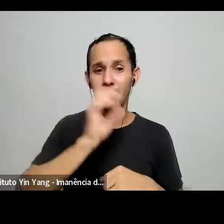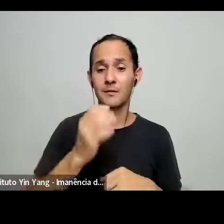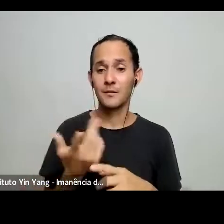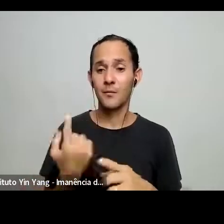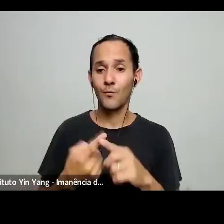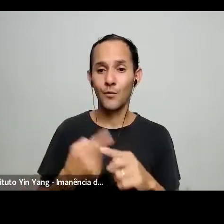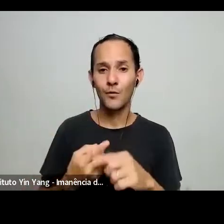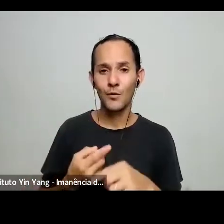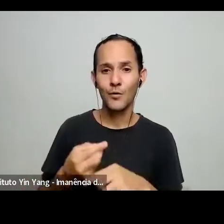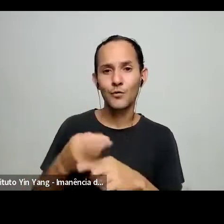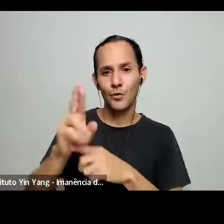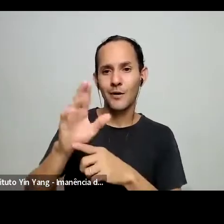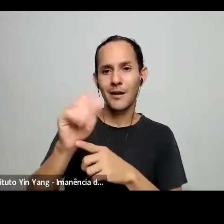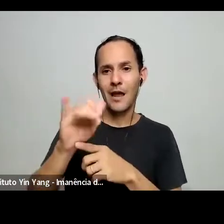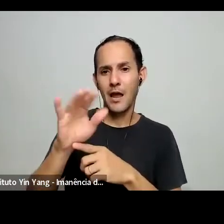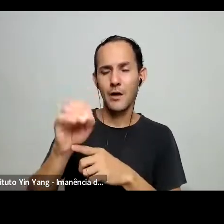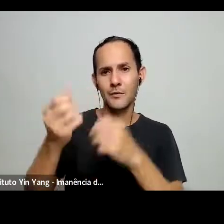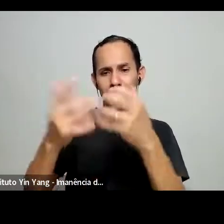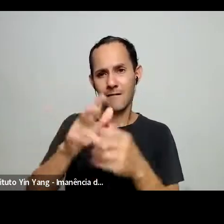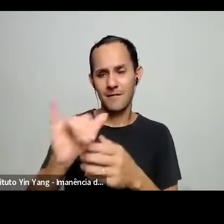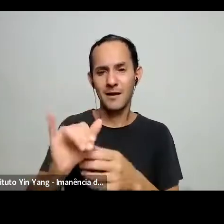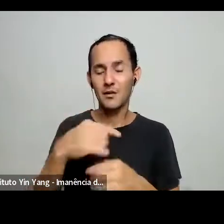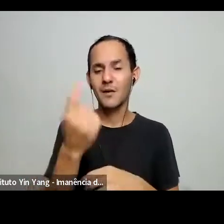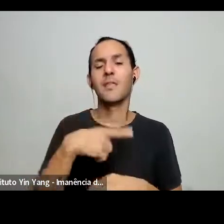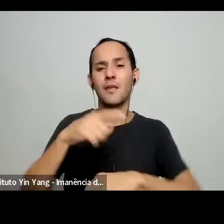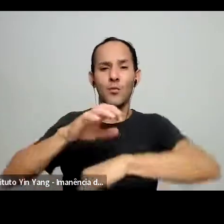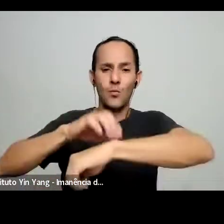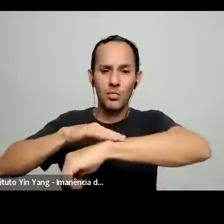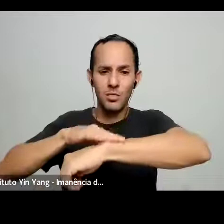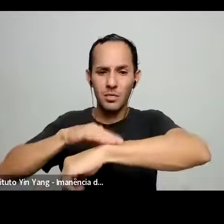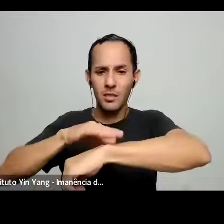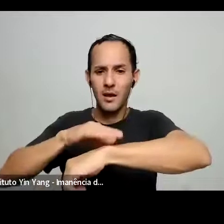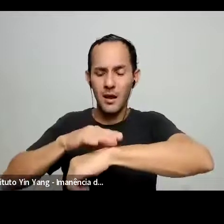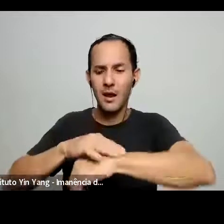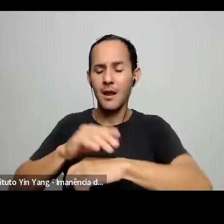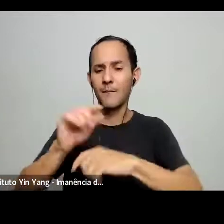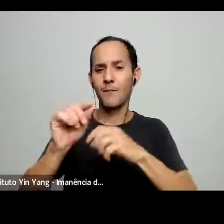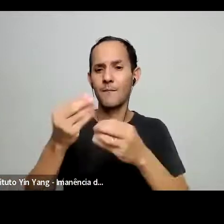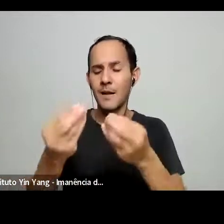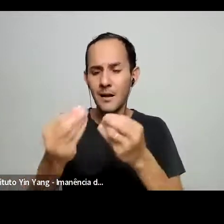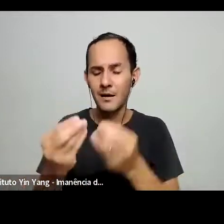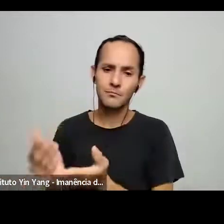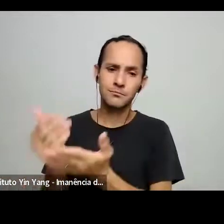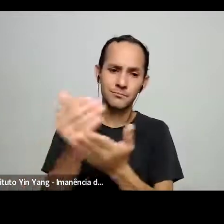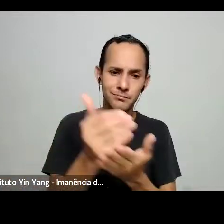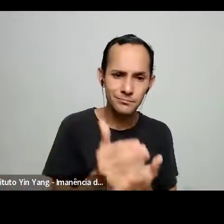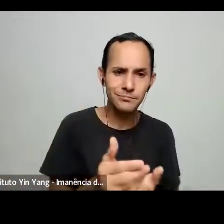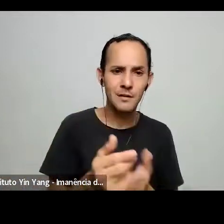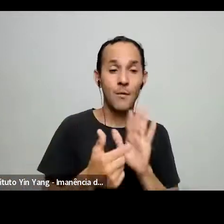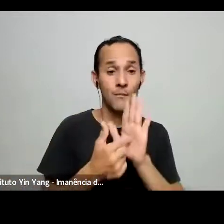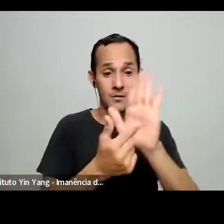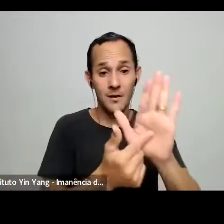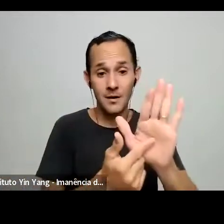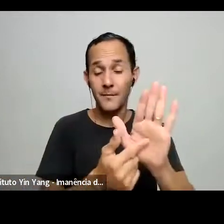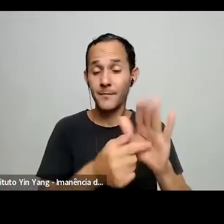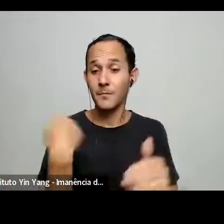o doutor Caio vai explicar, nós vamos ter um tempo para trazer esses dados para serem mostrados,